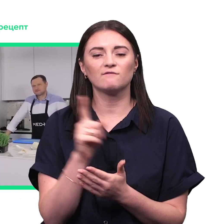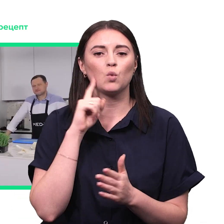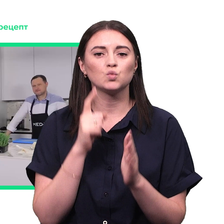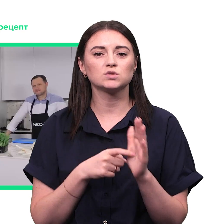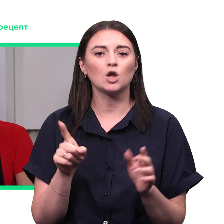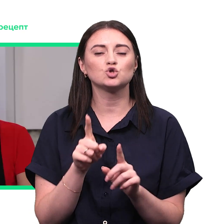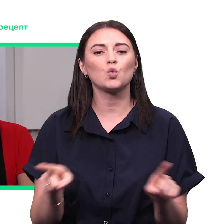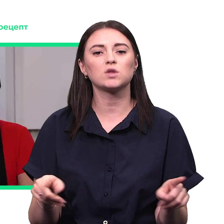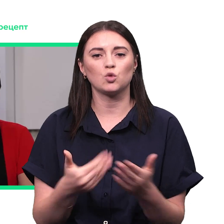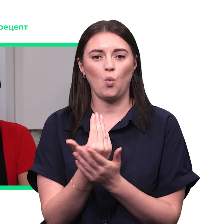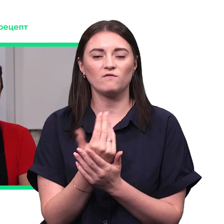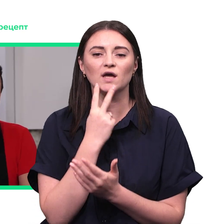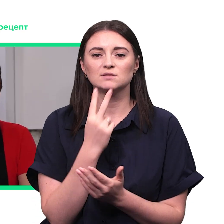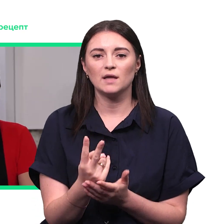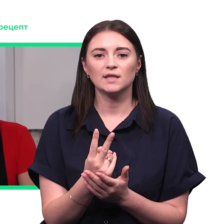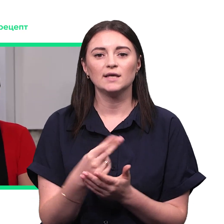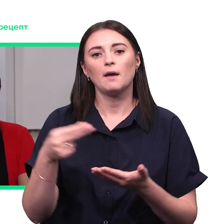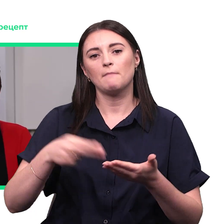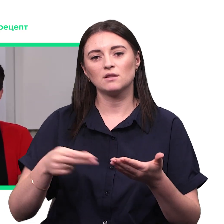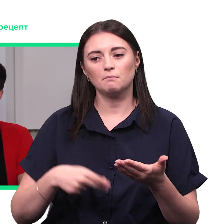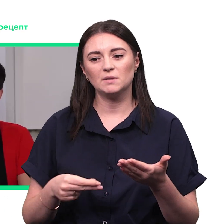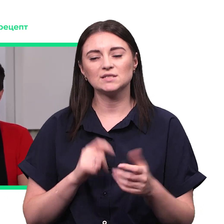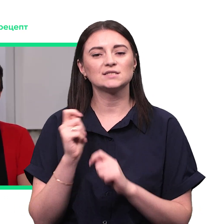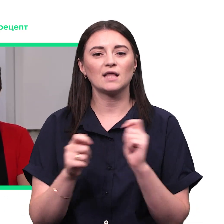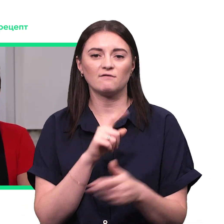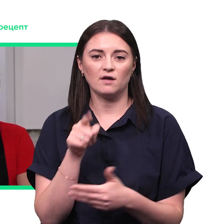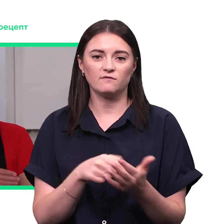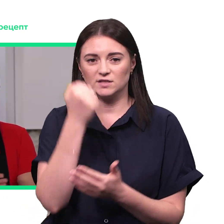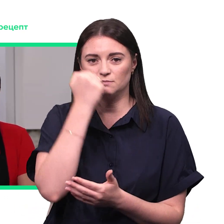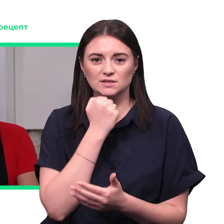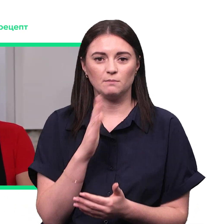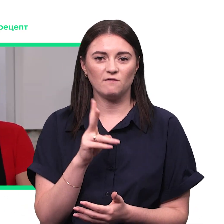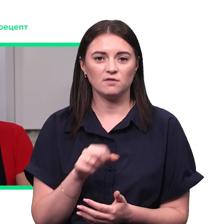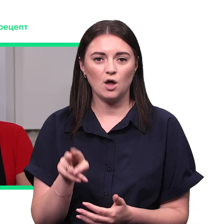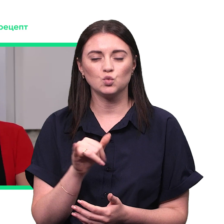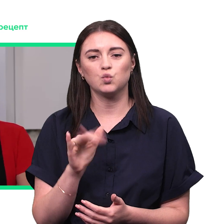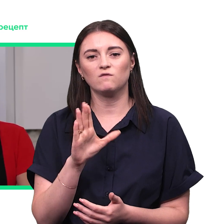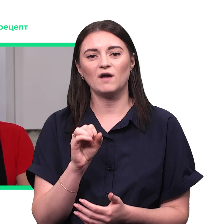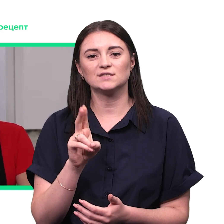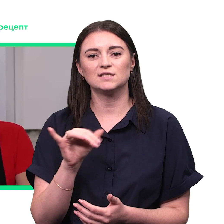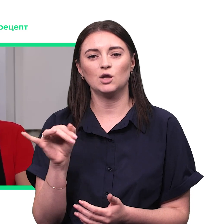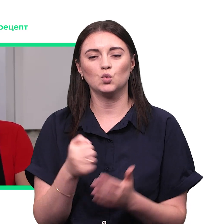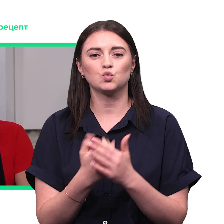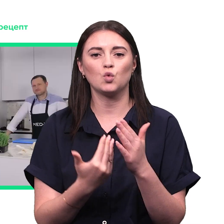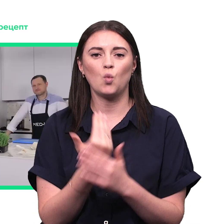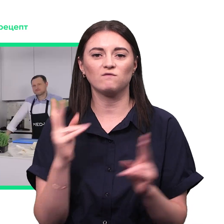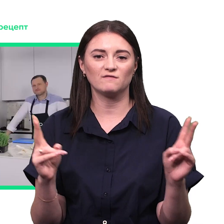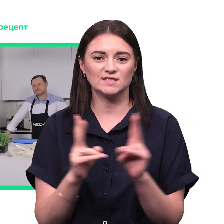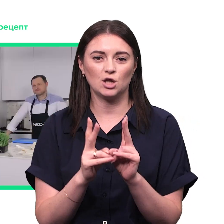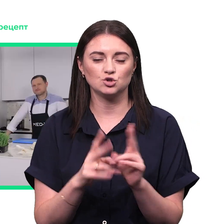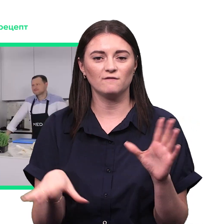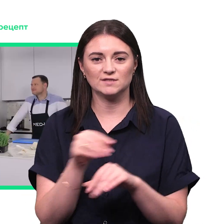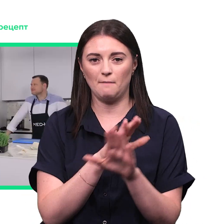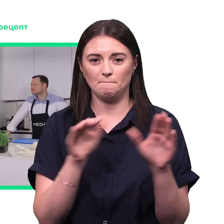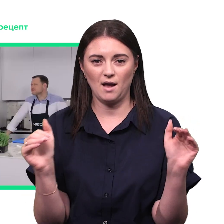новое. Смотрите, подписывайтесь, задавайте вопросы. Спасибо Владу, спасибо Василию. До новых встреч. Всем